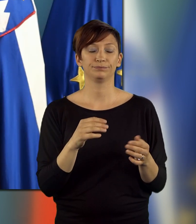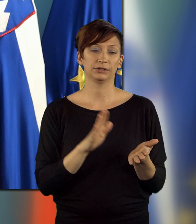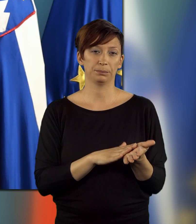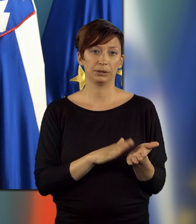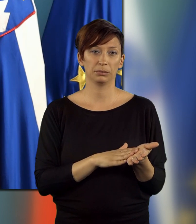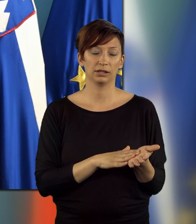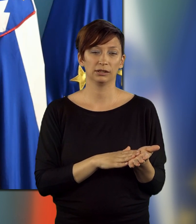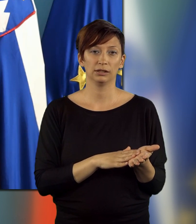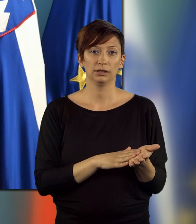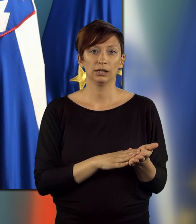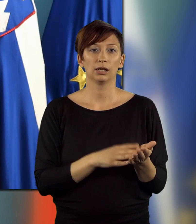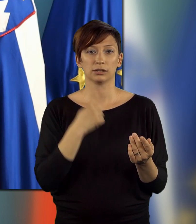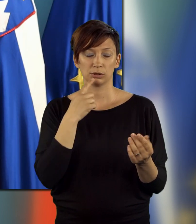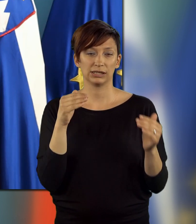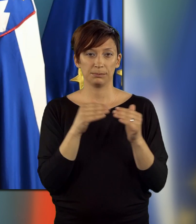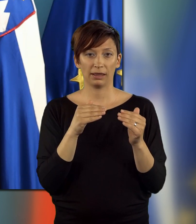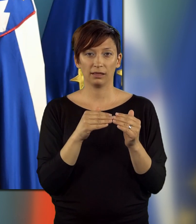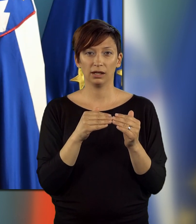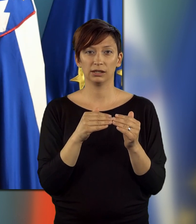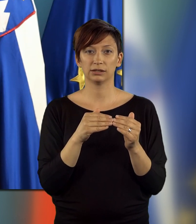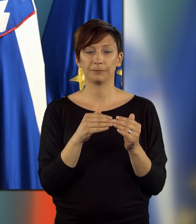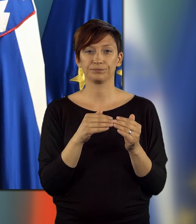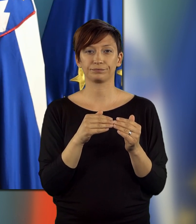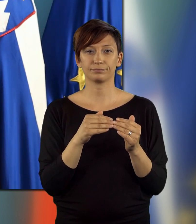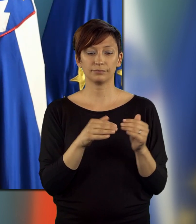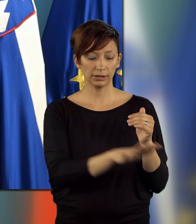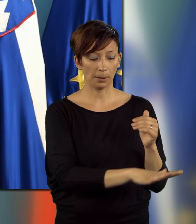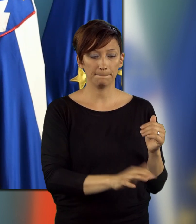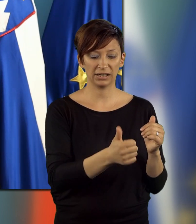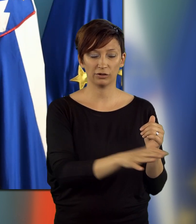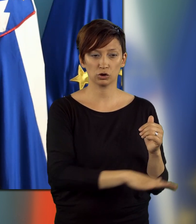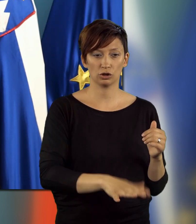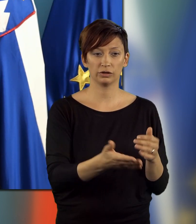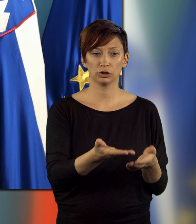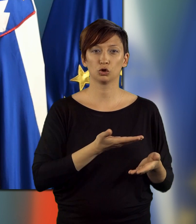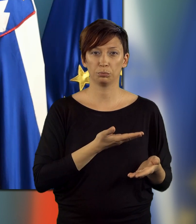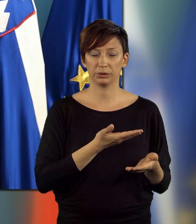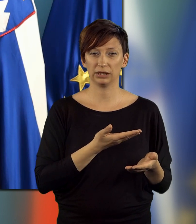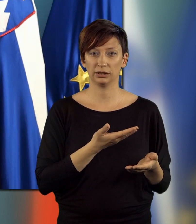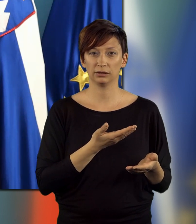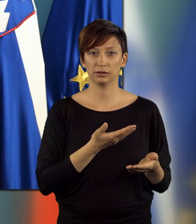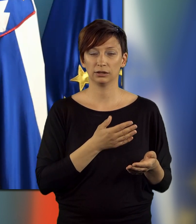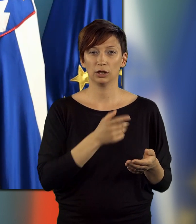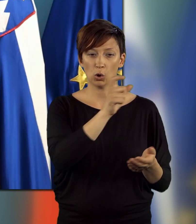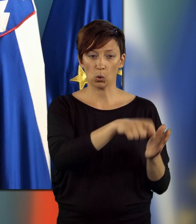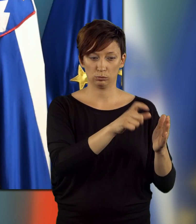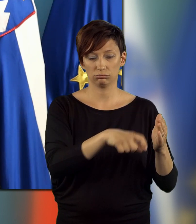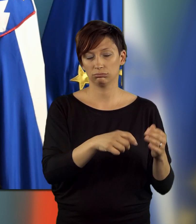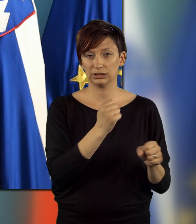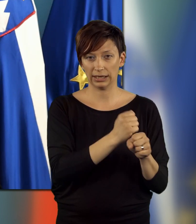je tako dogovorjen, da je na primarju dobili